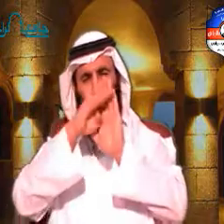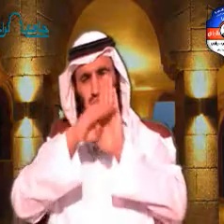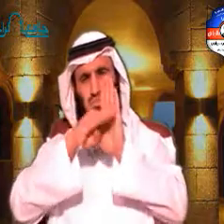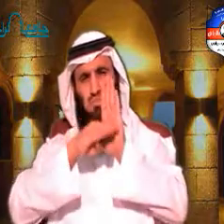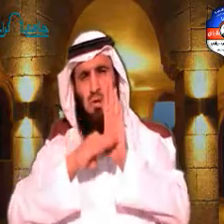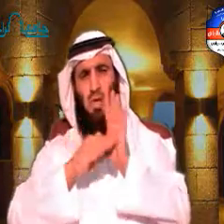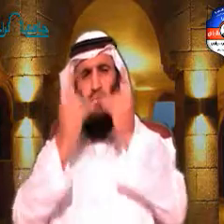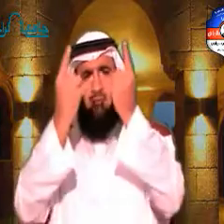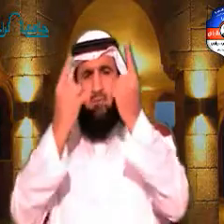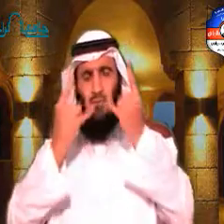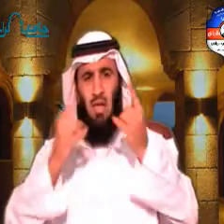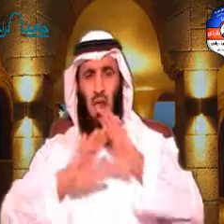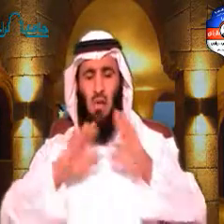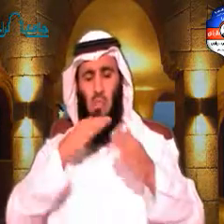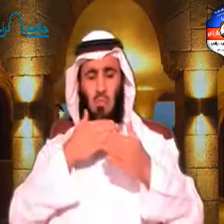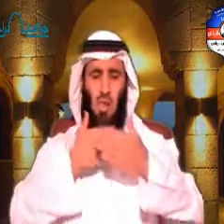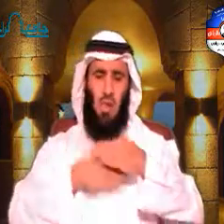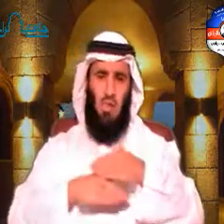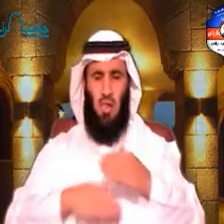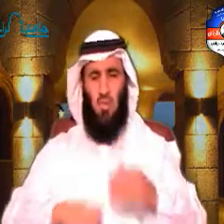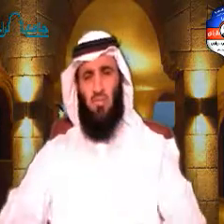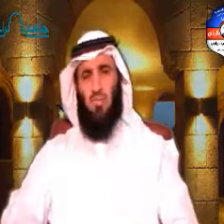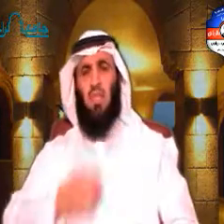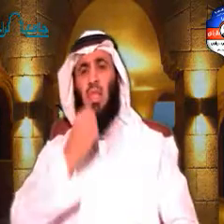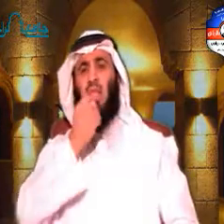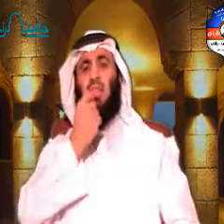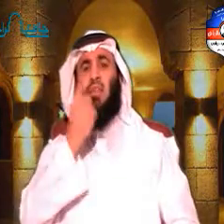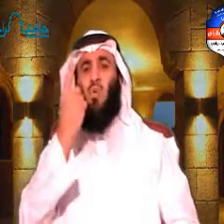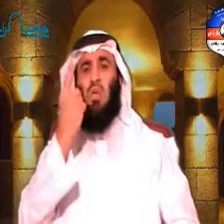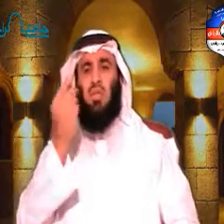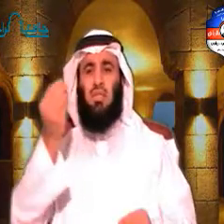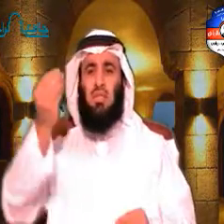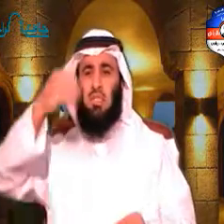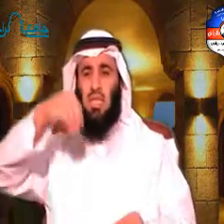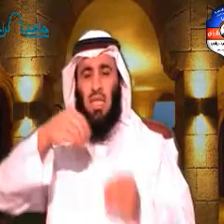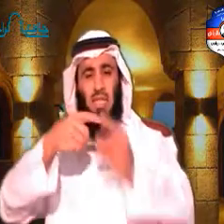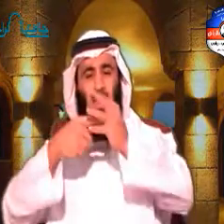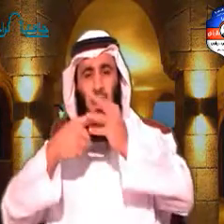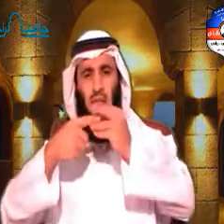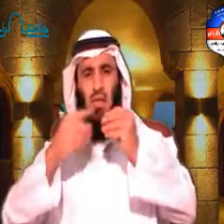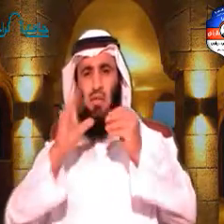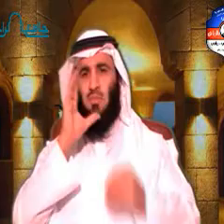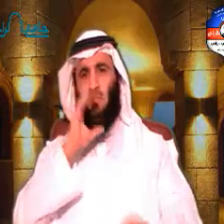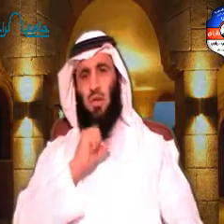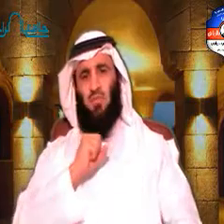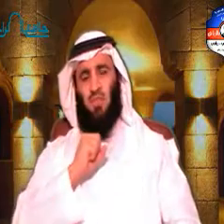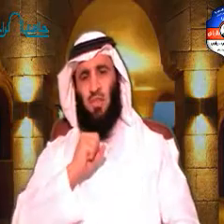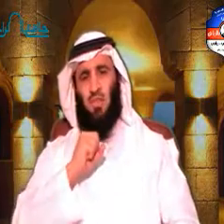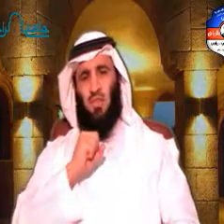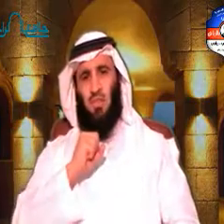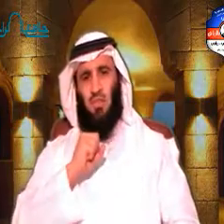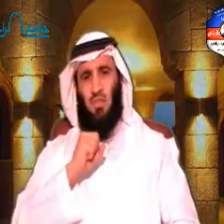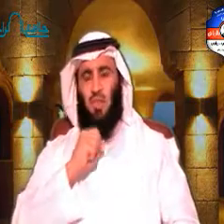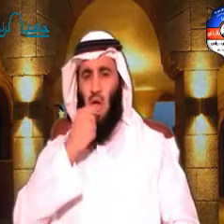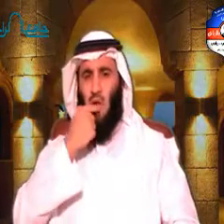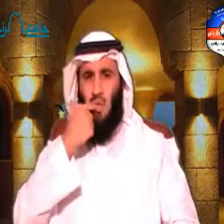وعقيدة خالصة لا تقبل الزيادة ولا النقصان. ونزل قول الحق تبارك